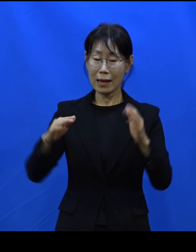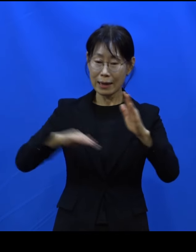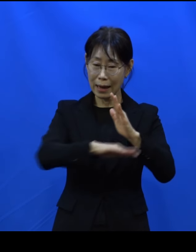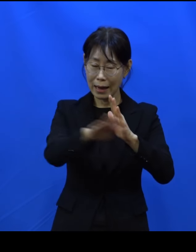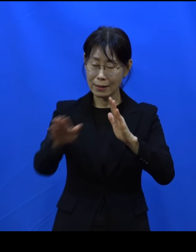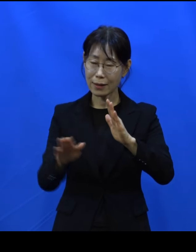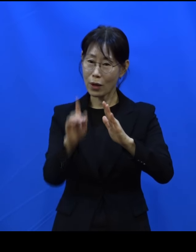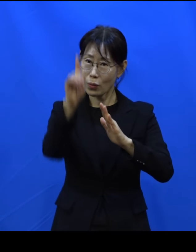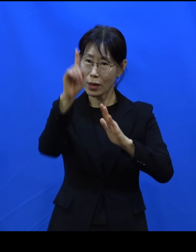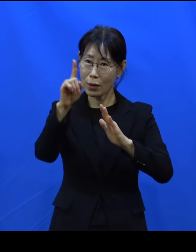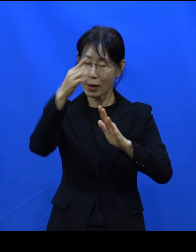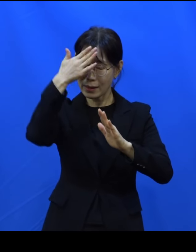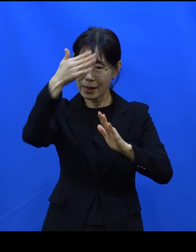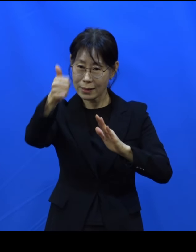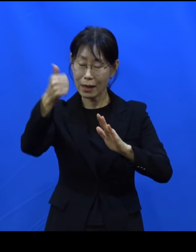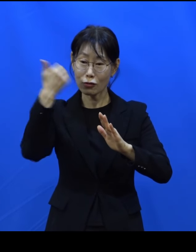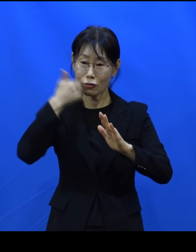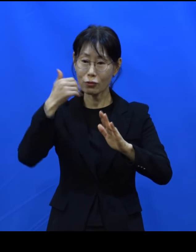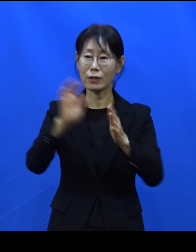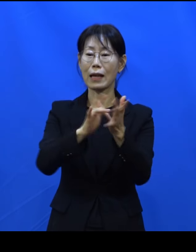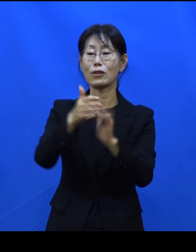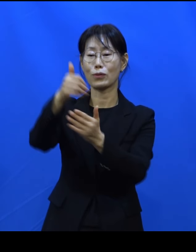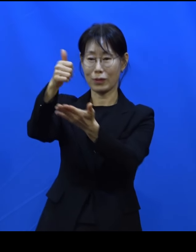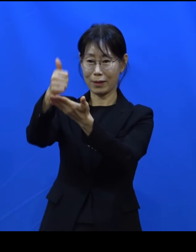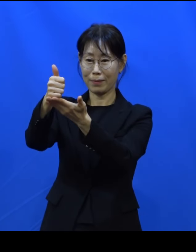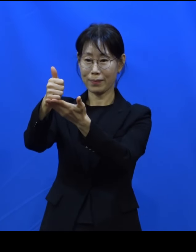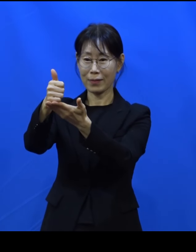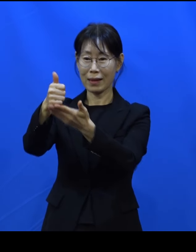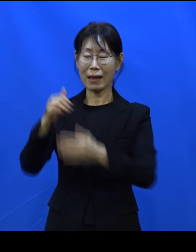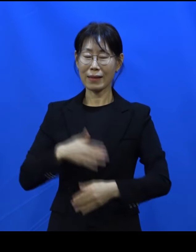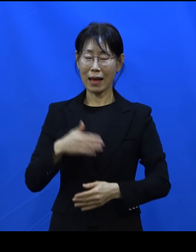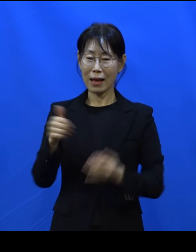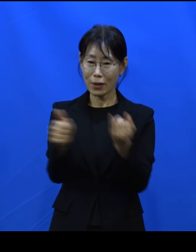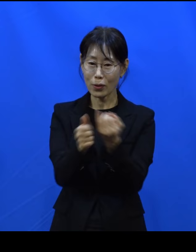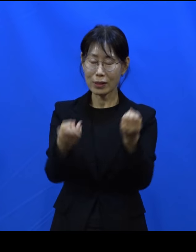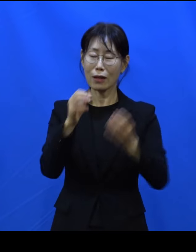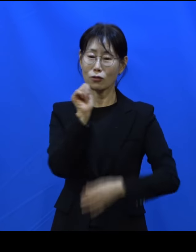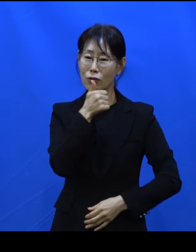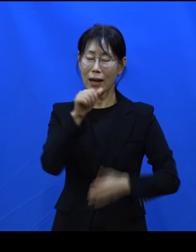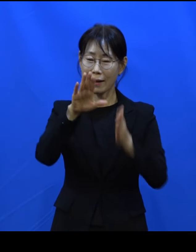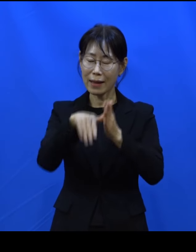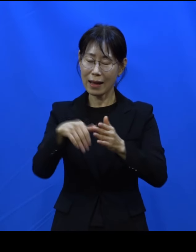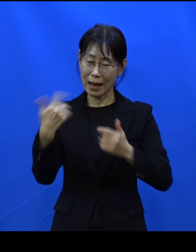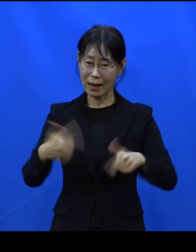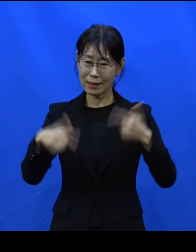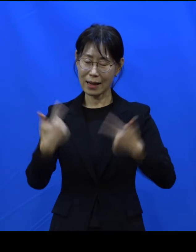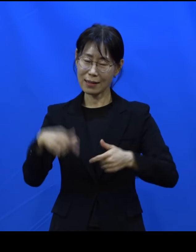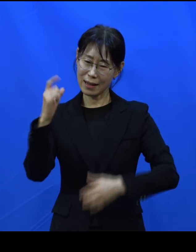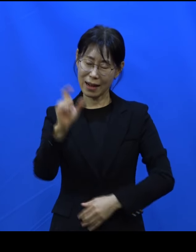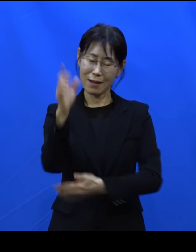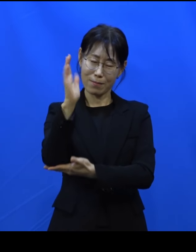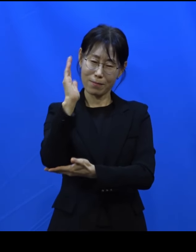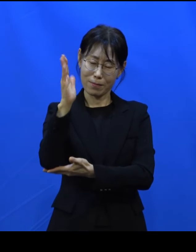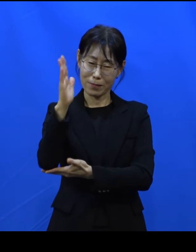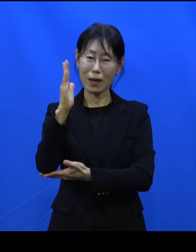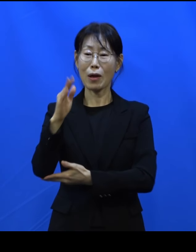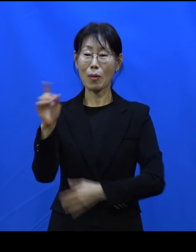이 트라이앵글을 항상 얘기하는데 주례할 일이 없어가지고 안 하는데, 트라이앵글이에요.